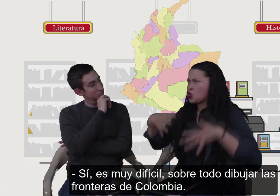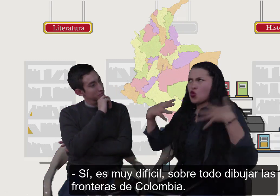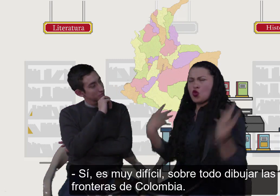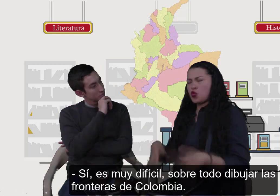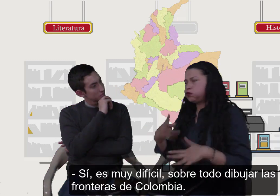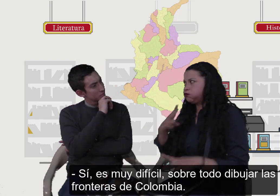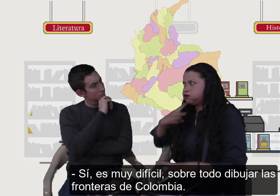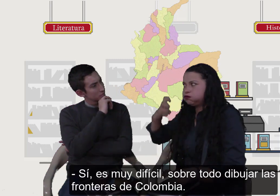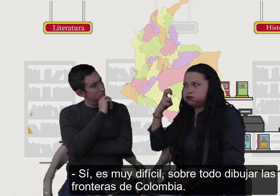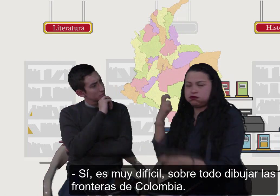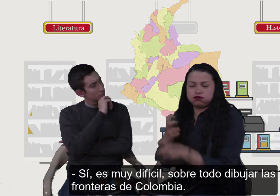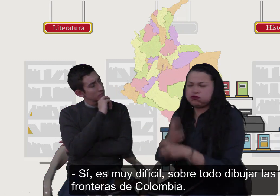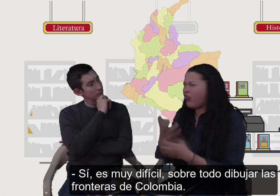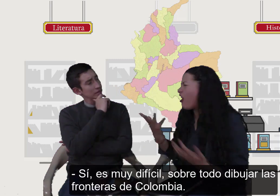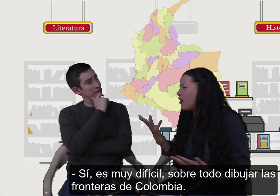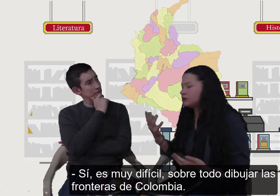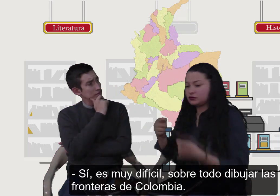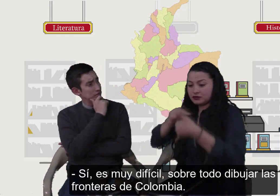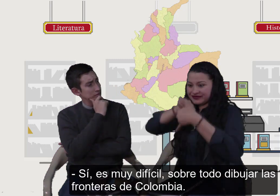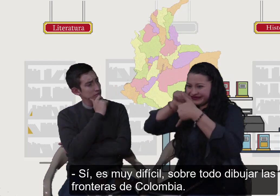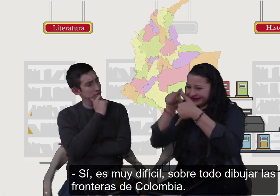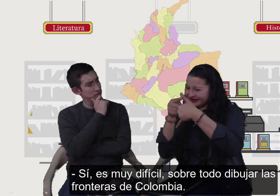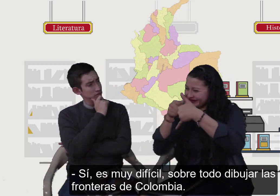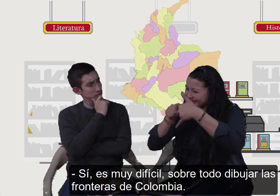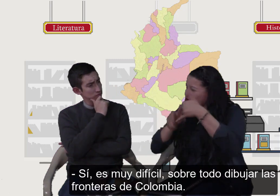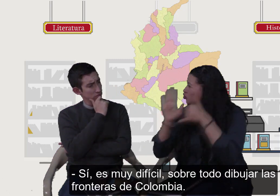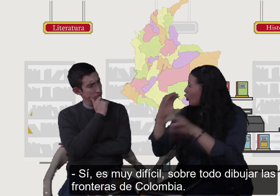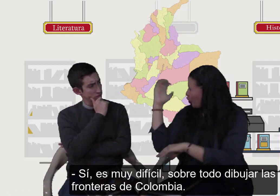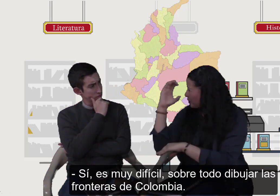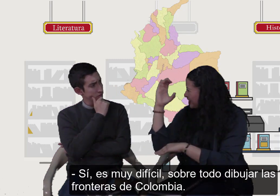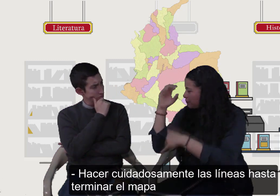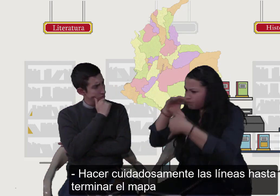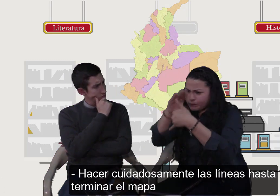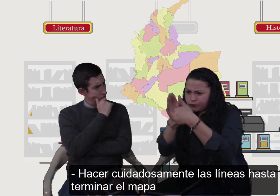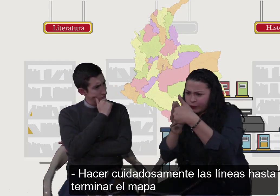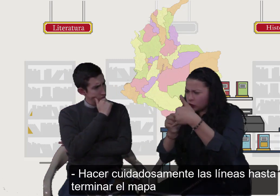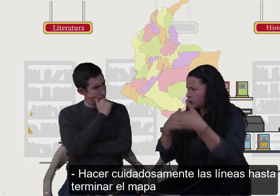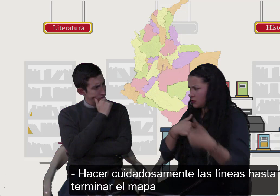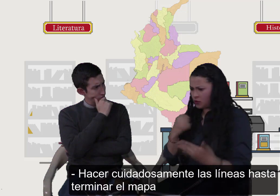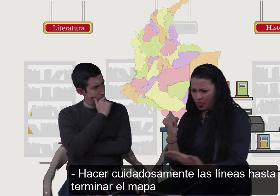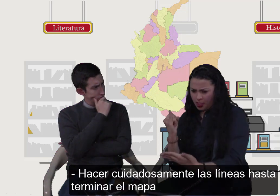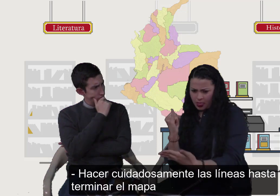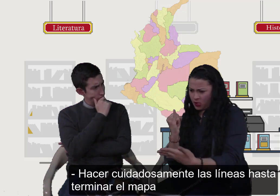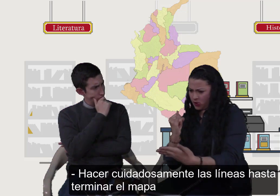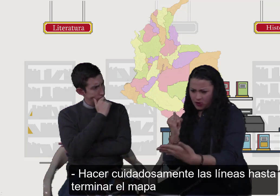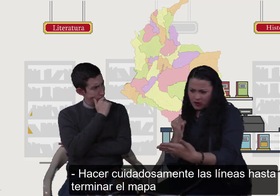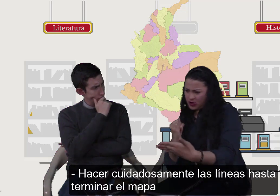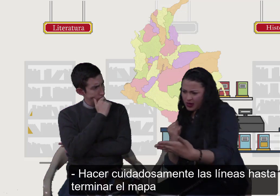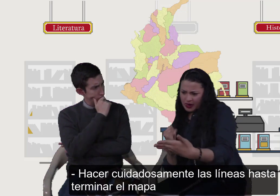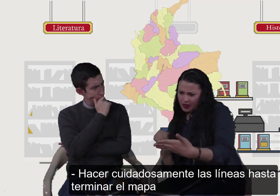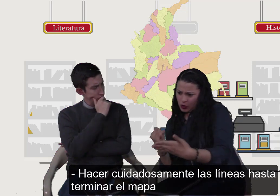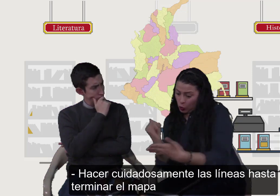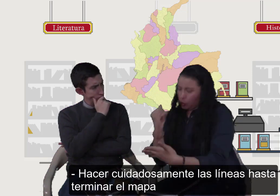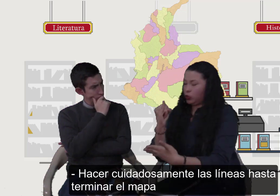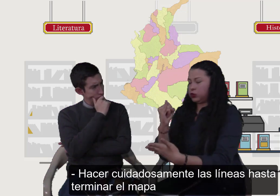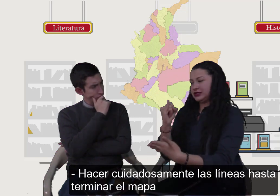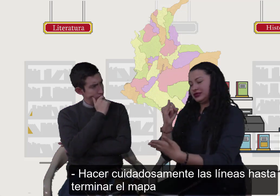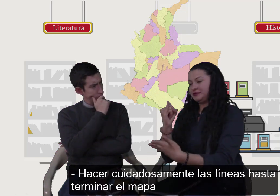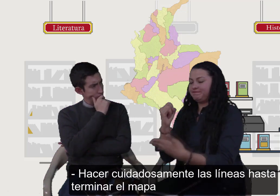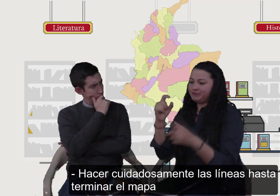Sí, es muy difícil Sobre todo dibujar las fronteras de Colombia Hacer cuidadosamente las líneas hasta terminar el mapa y